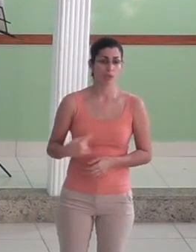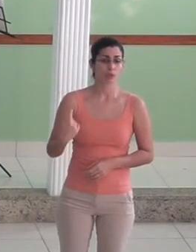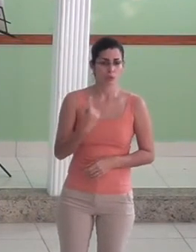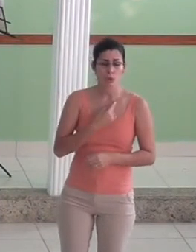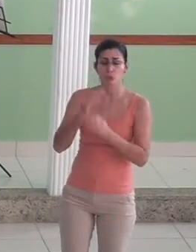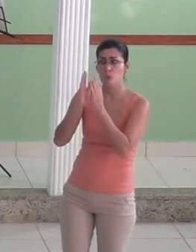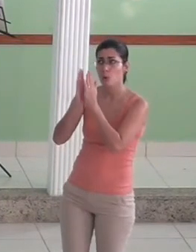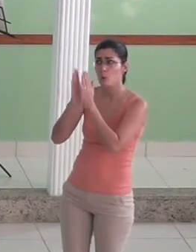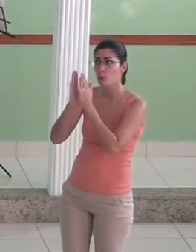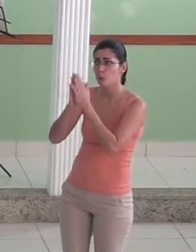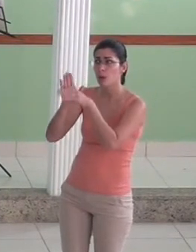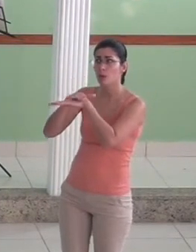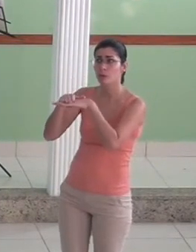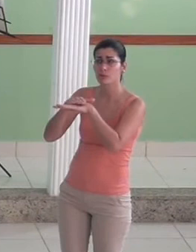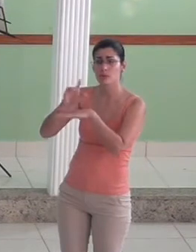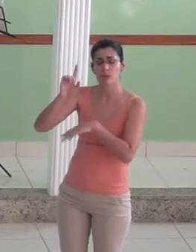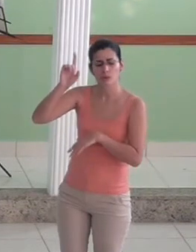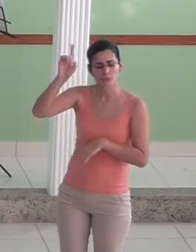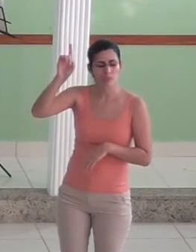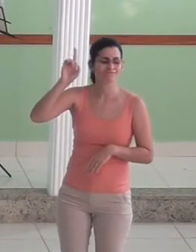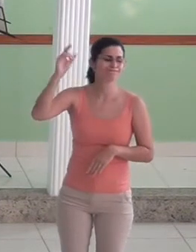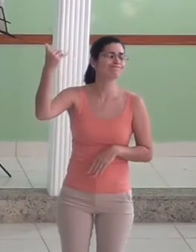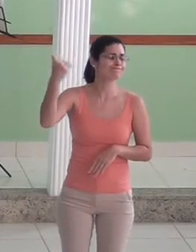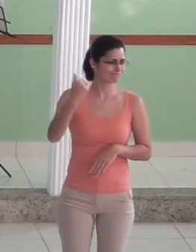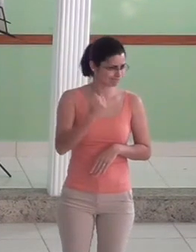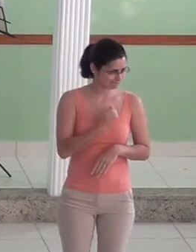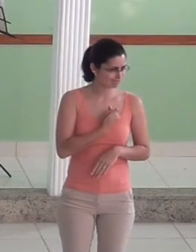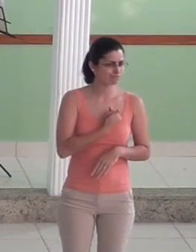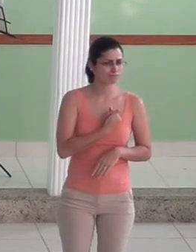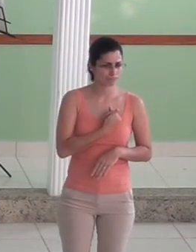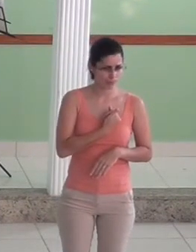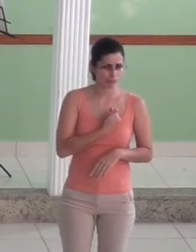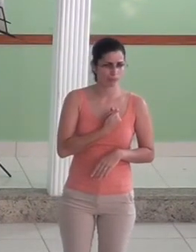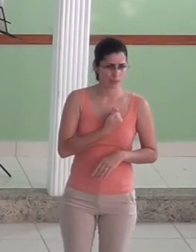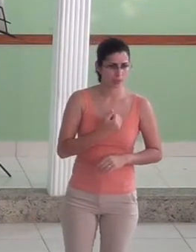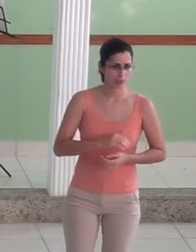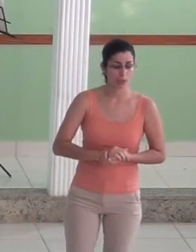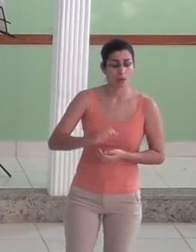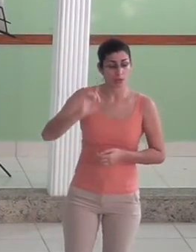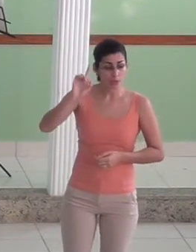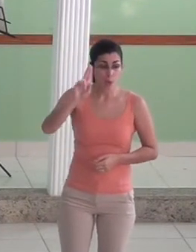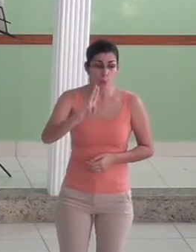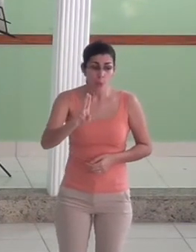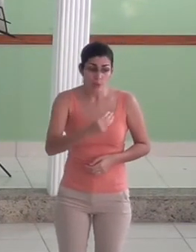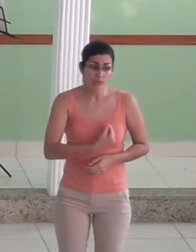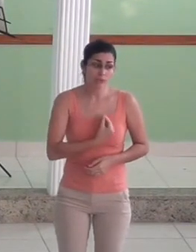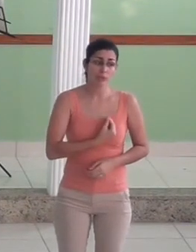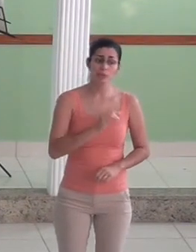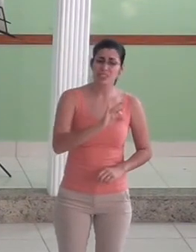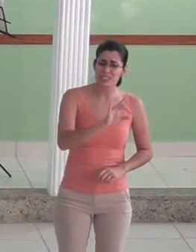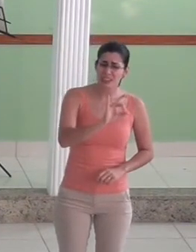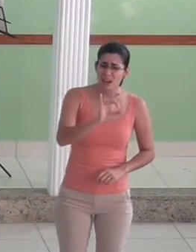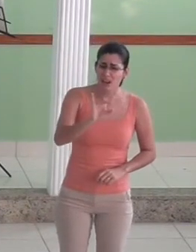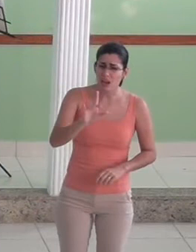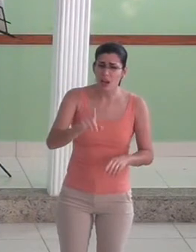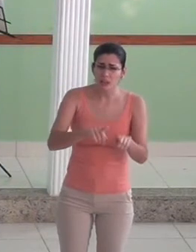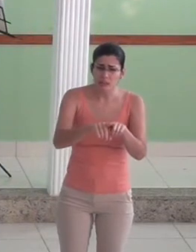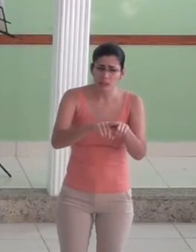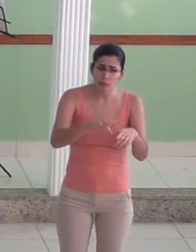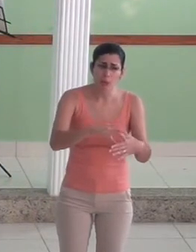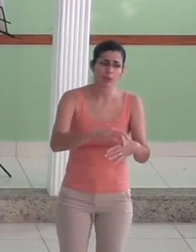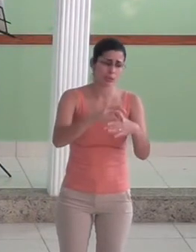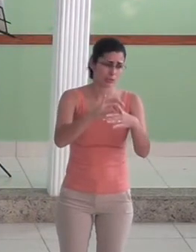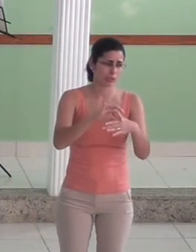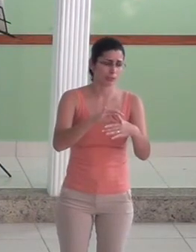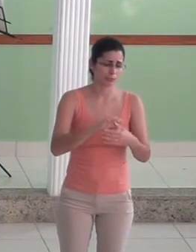tem grandes coisas para nós. Certamente Deus está usando cada um desses irmãos que foram aqui falar nos trapos para que Deus possa